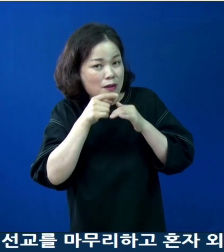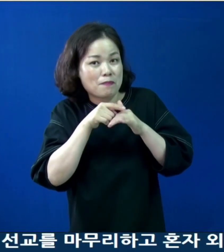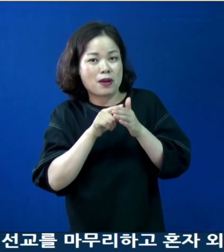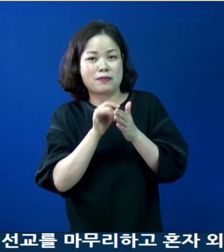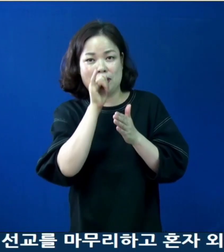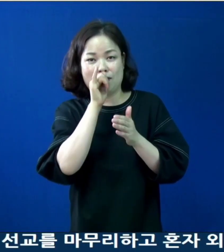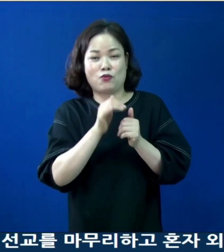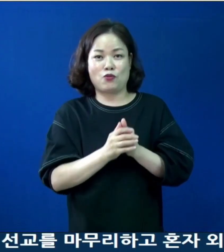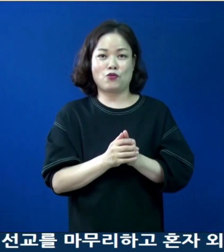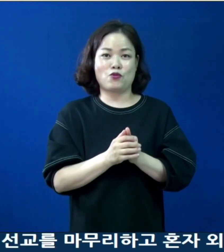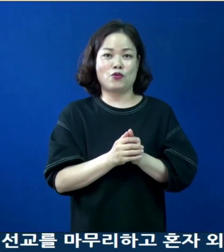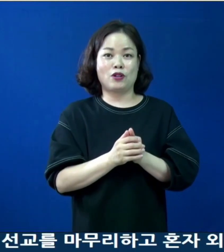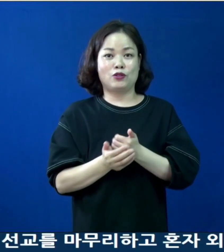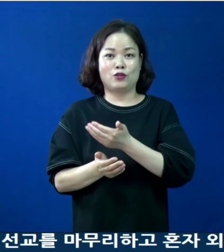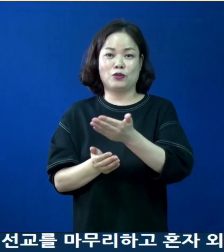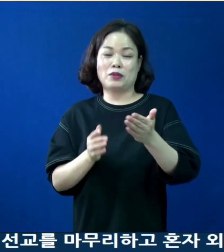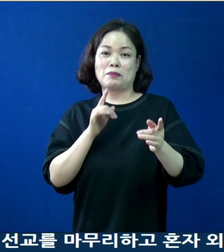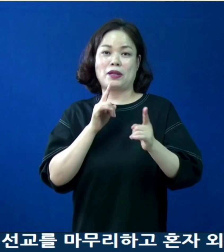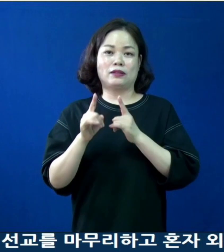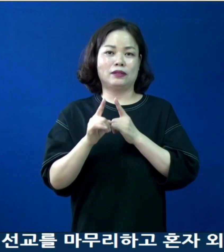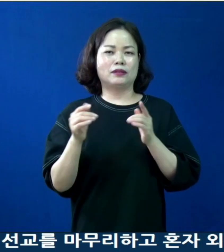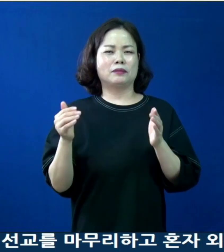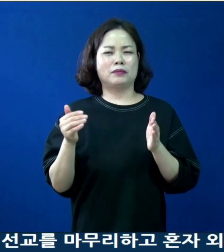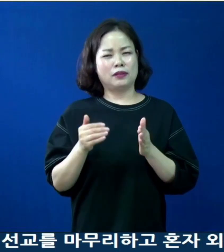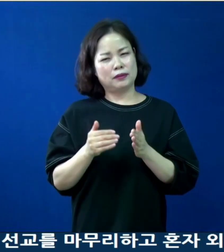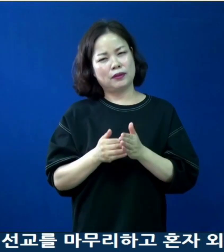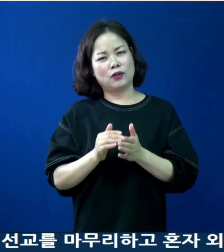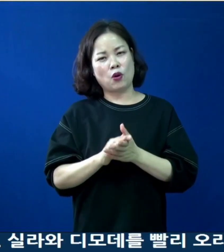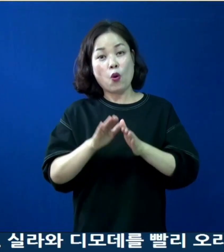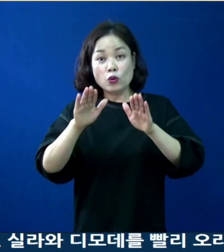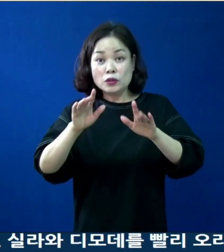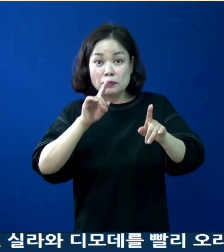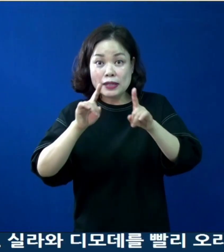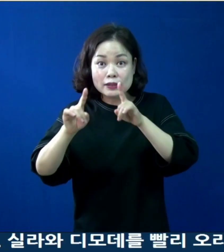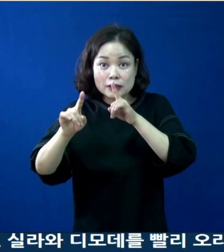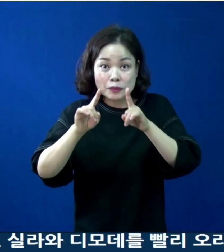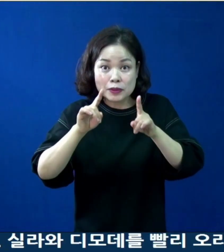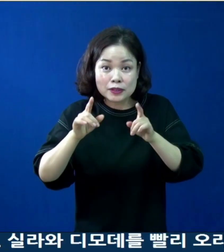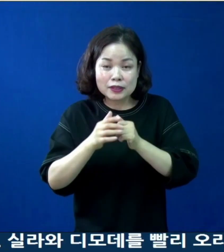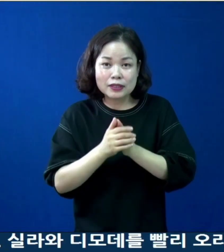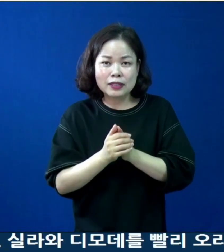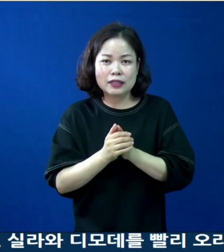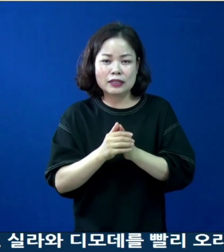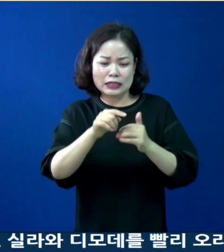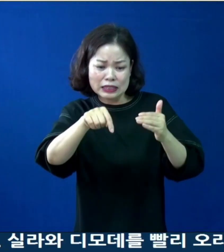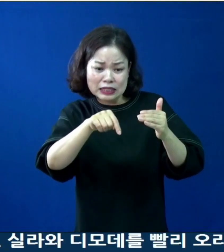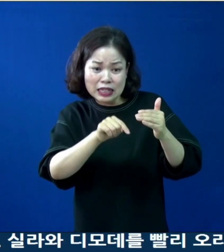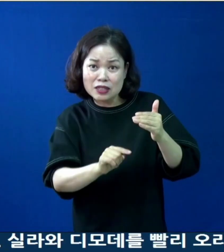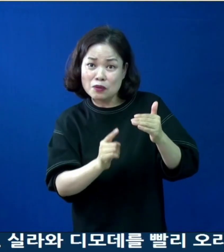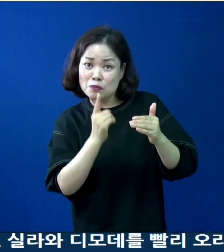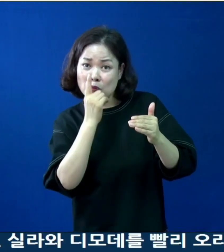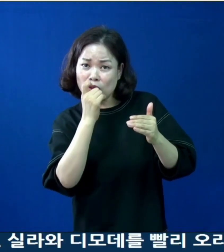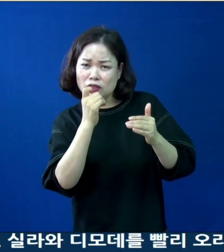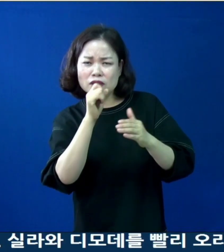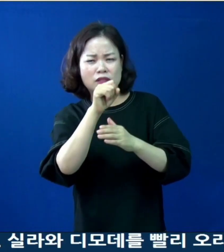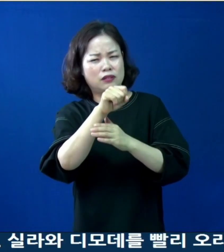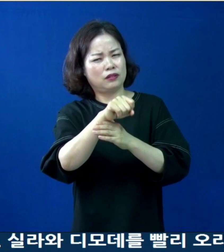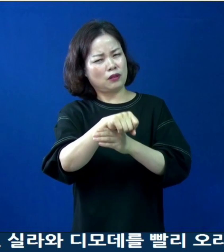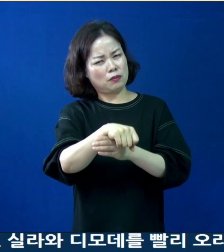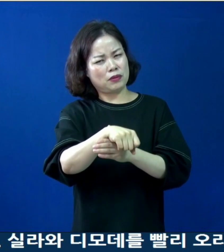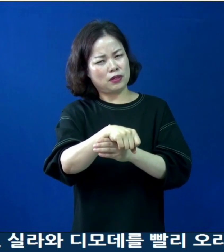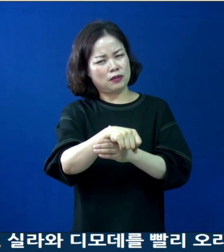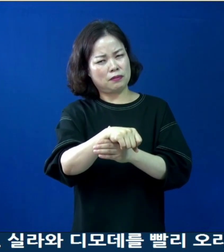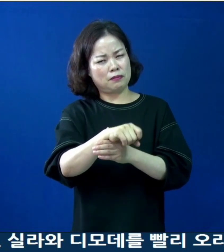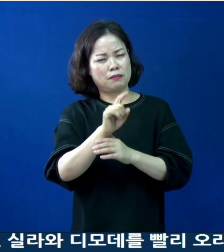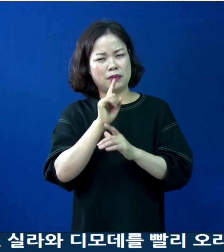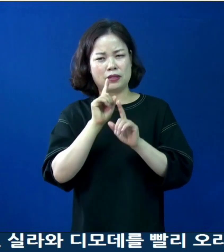저는 오늘 여러분하고 이 말씀을 마무리하면서 오늘 말씀은 이 안에서 멋진 무슨 열매가 맺는